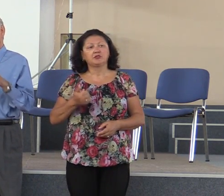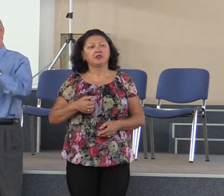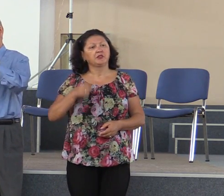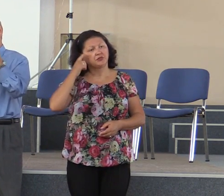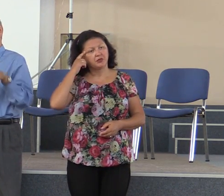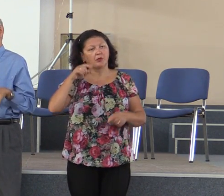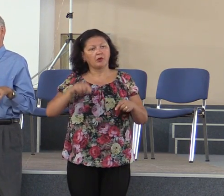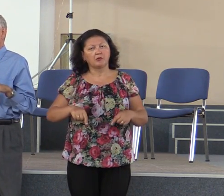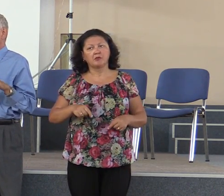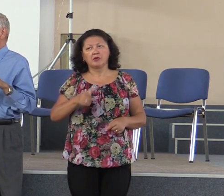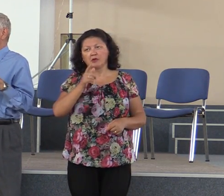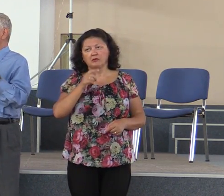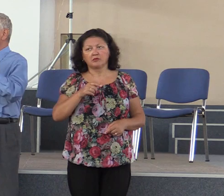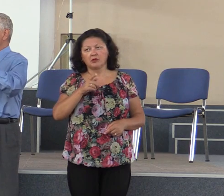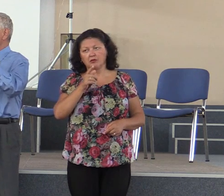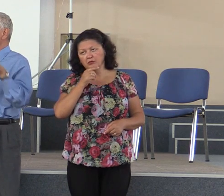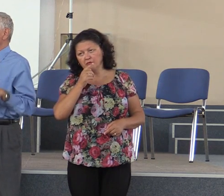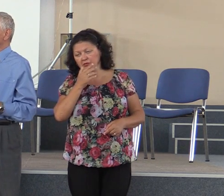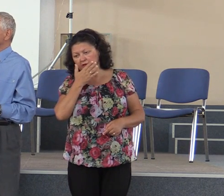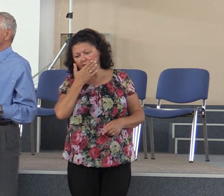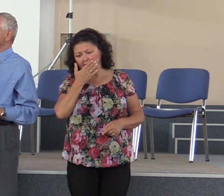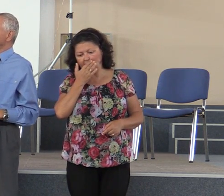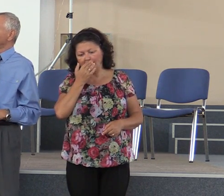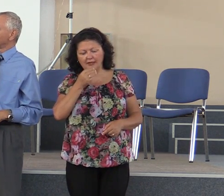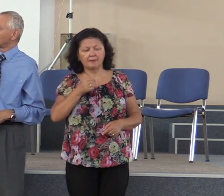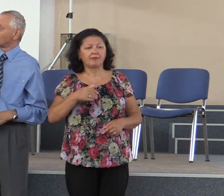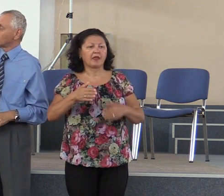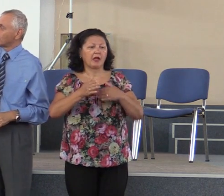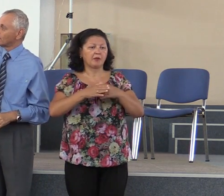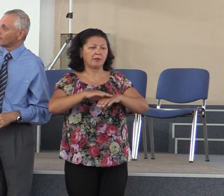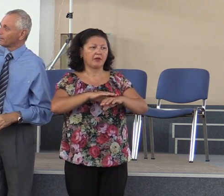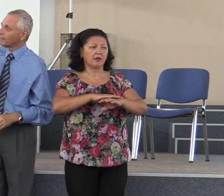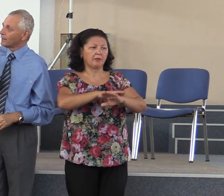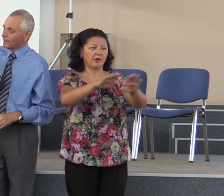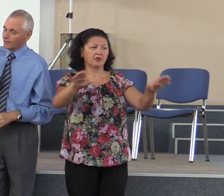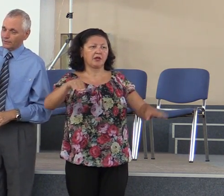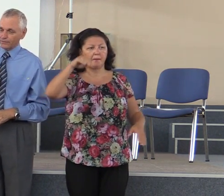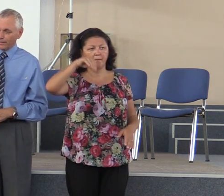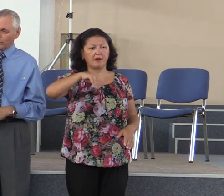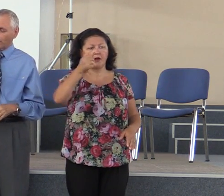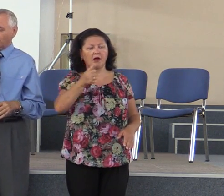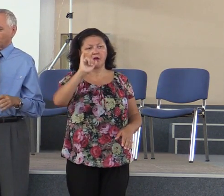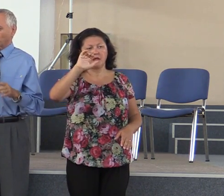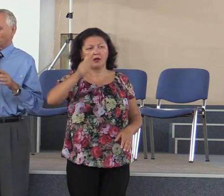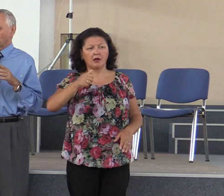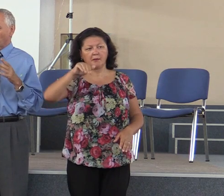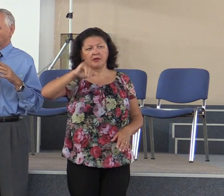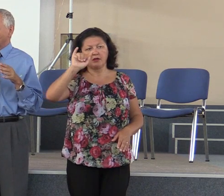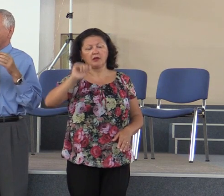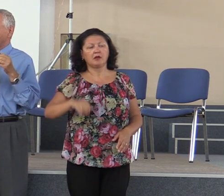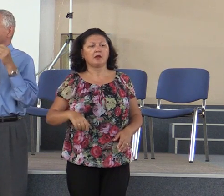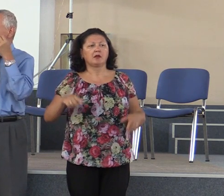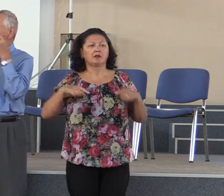că undeva pe lângă plaja din Miami was an old wrinkled man. Trăiește un